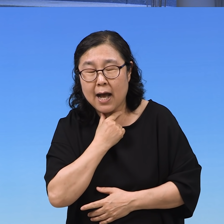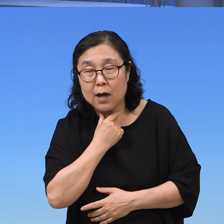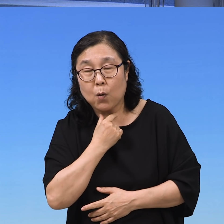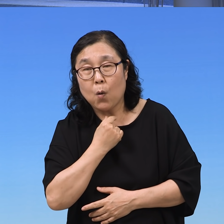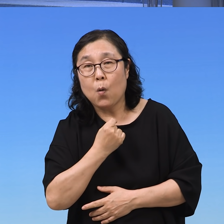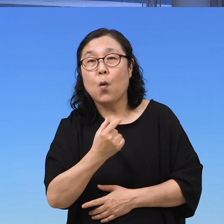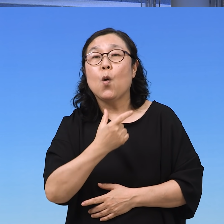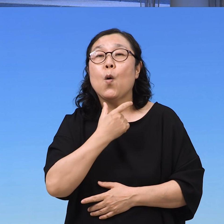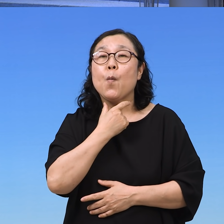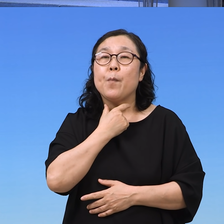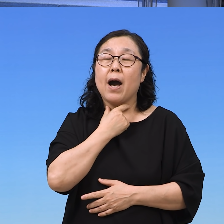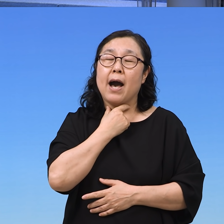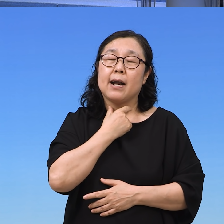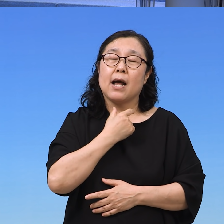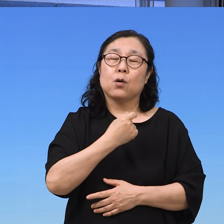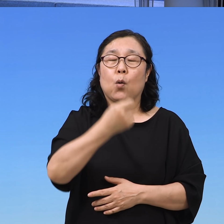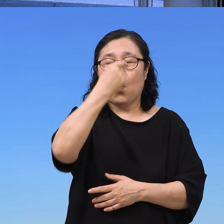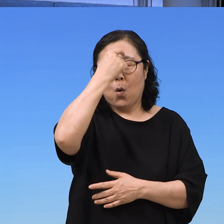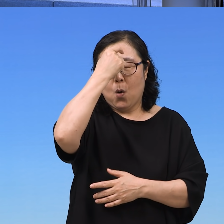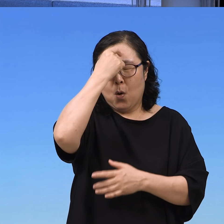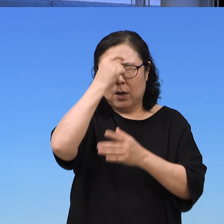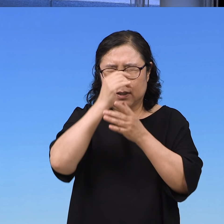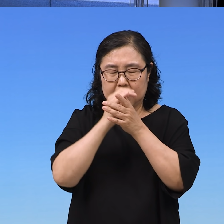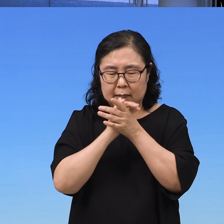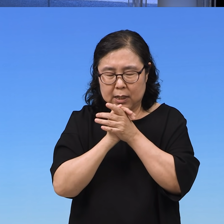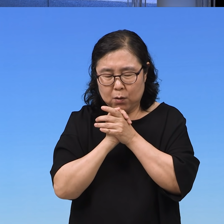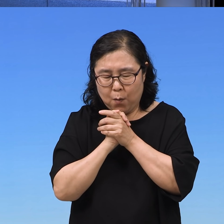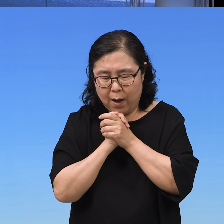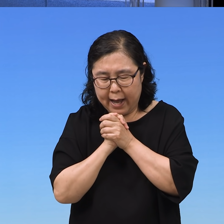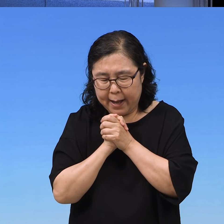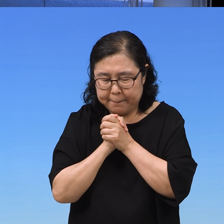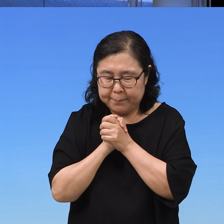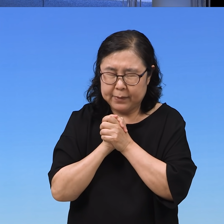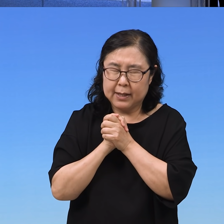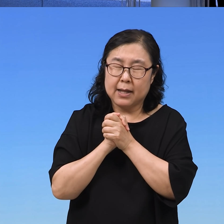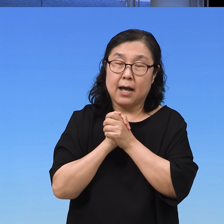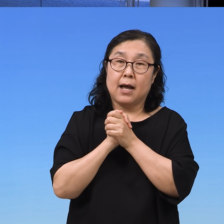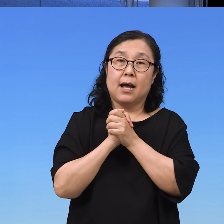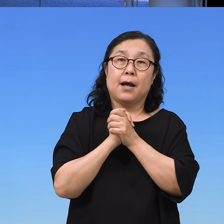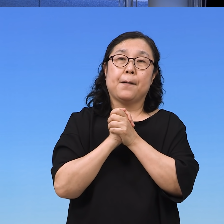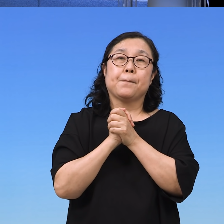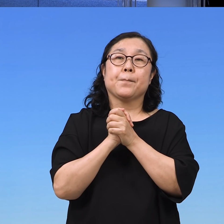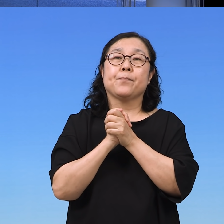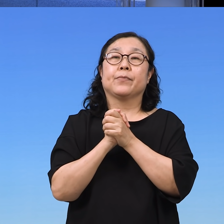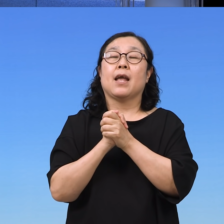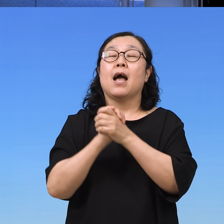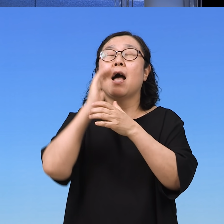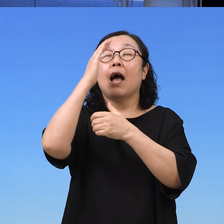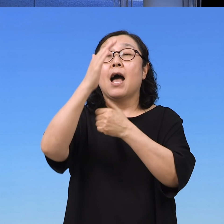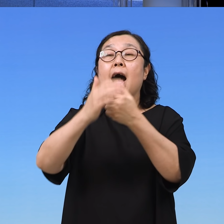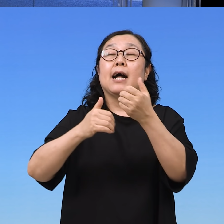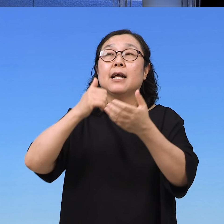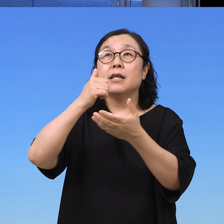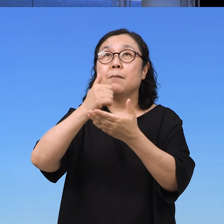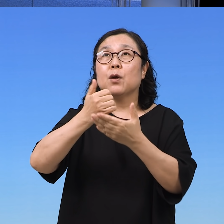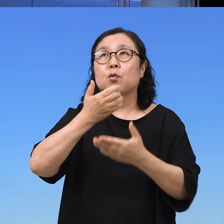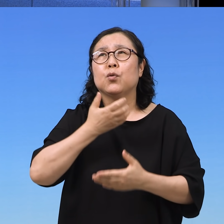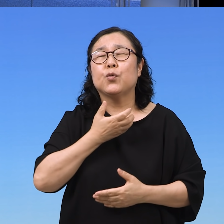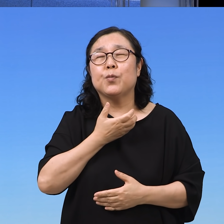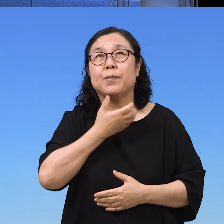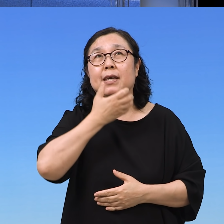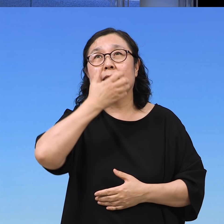원하고 바라고 기도합니다. 우리의 비전을 구하며 노래합니다. 하나님의 꿈이